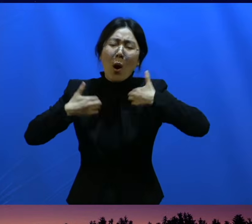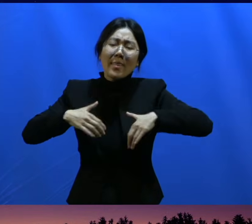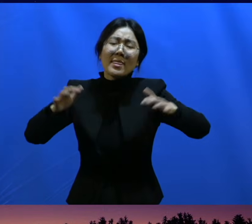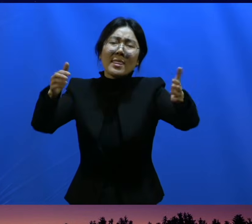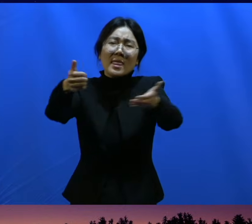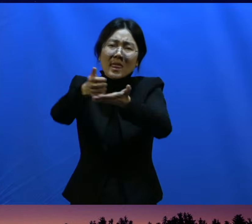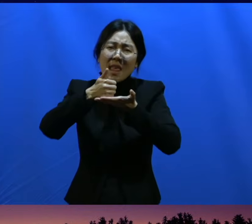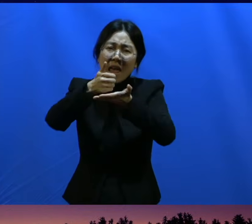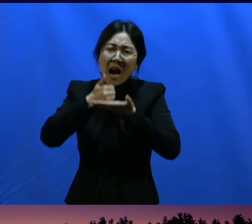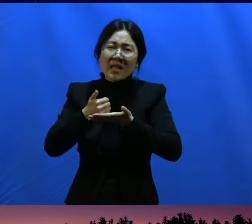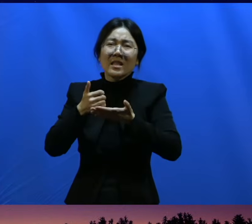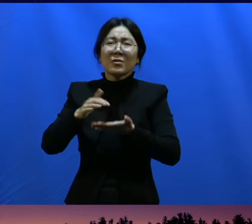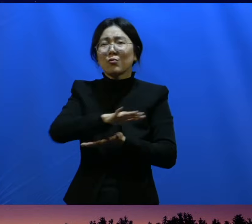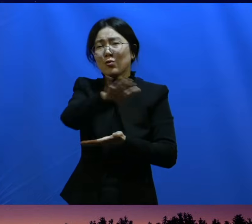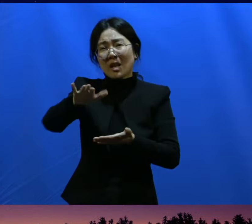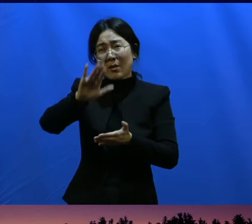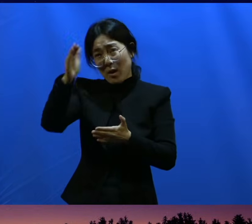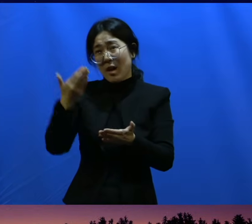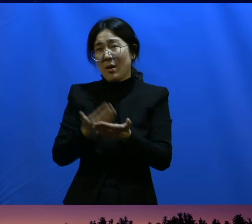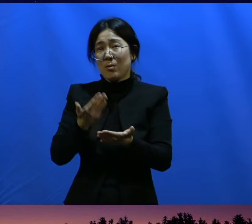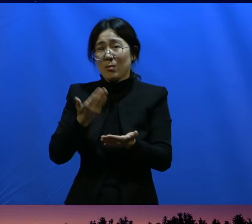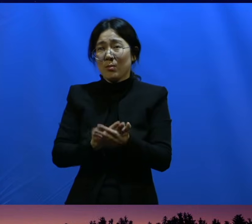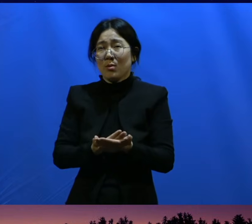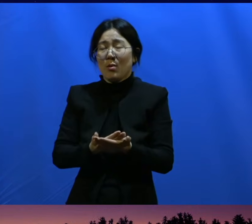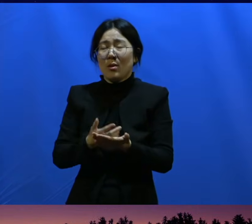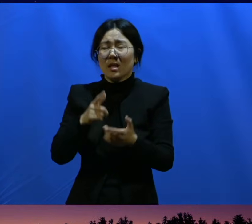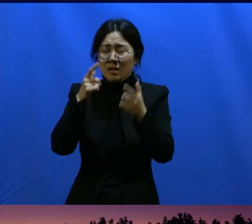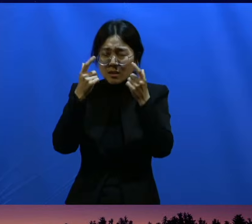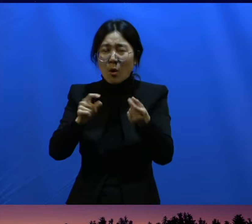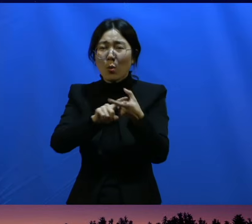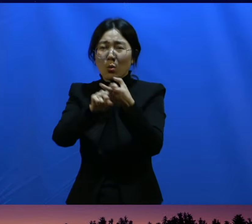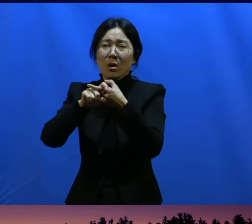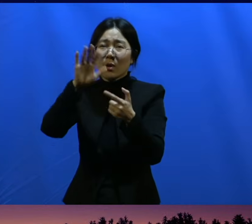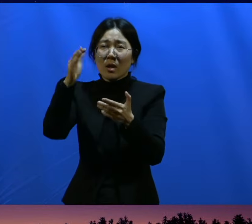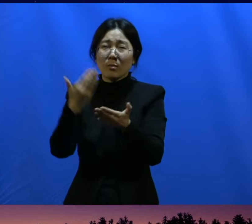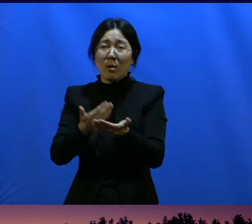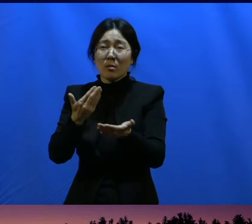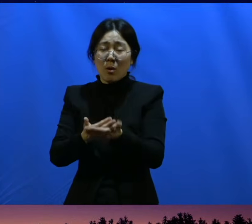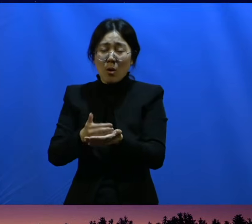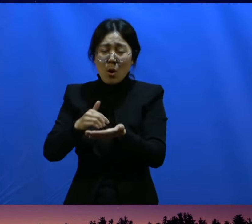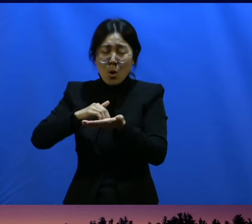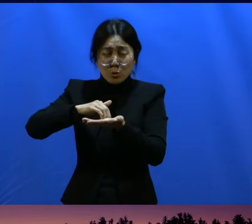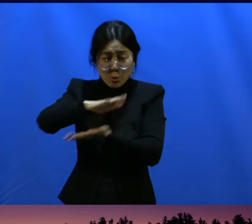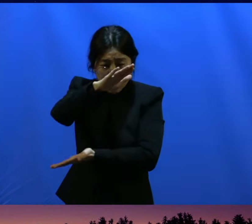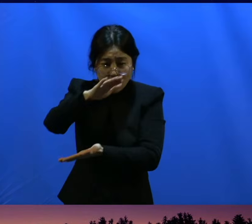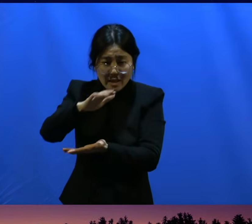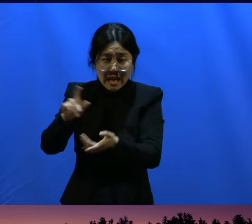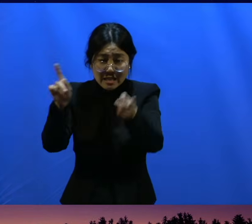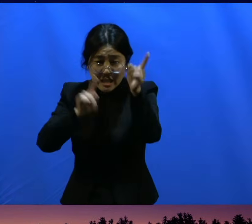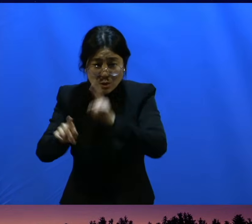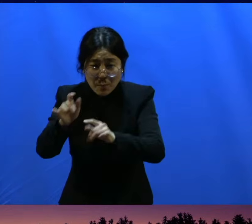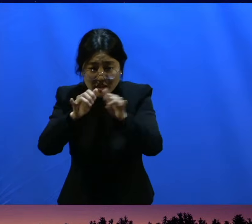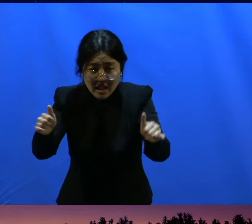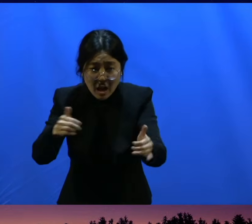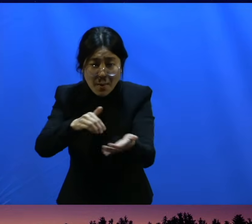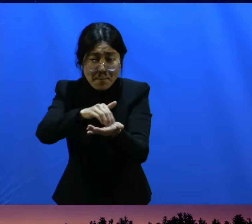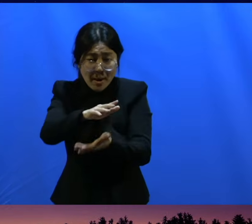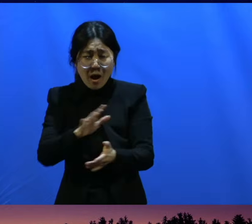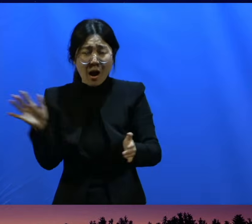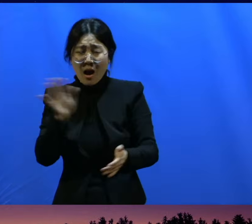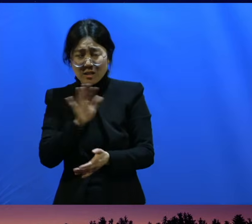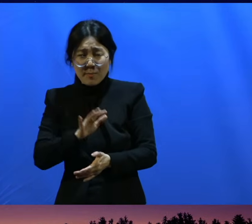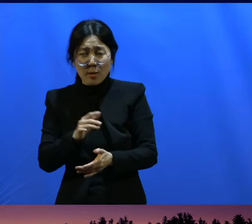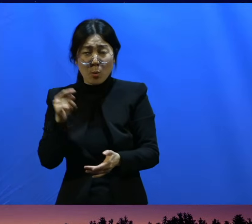되게 하여 주시옵소서. 그런 공동체가 되게 하여 주시옵소서. 쫓겨난 자, 하나님 상처 입은 자들,